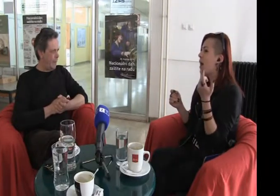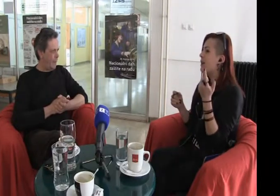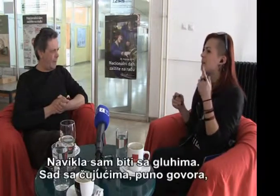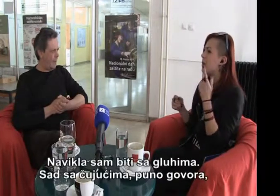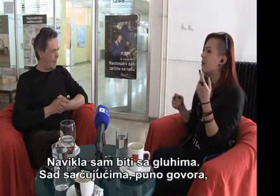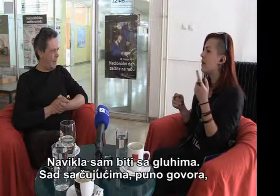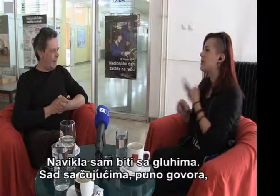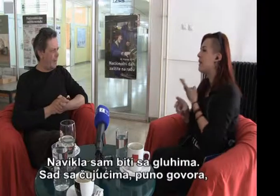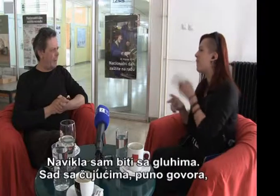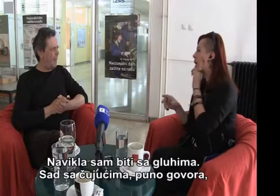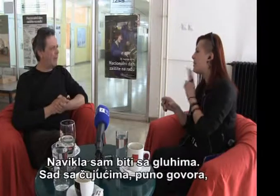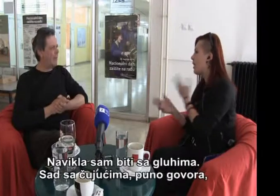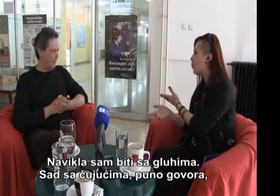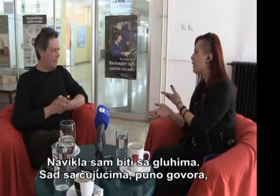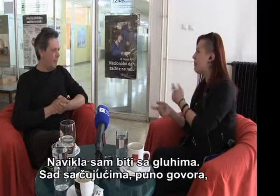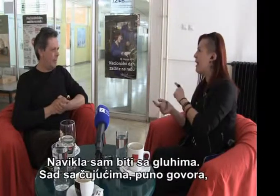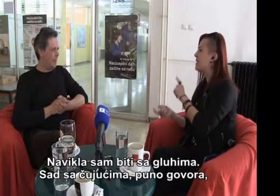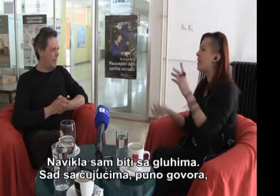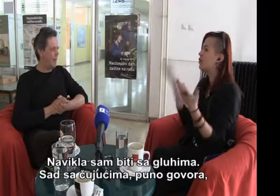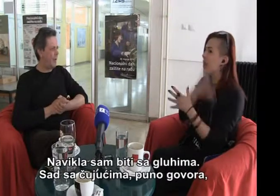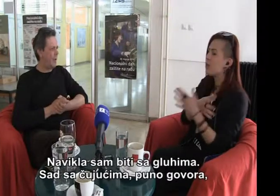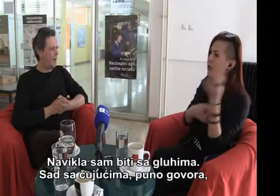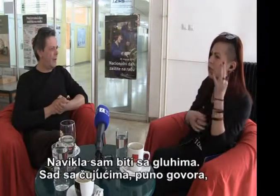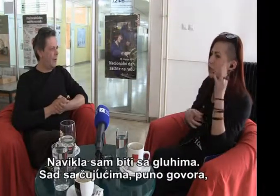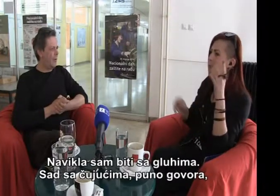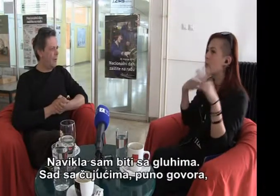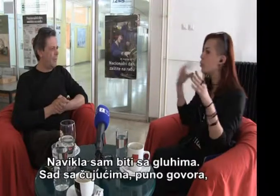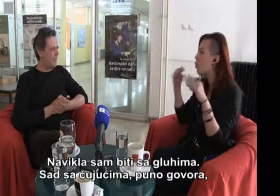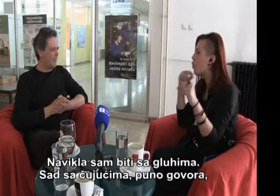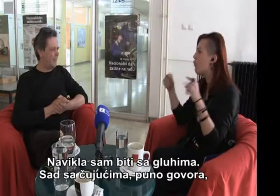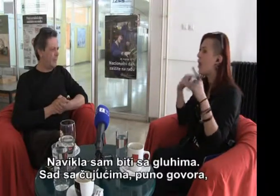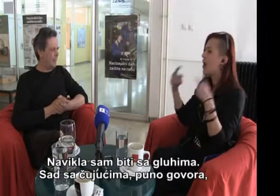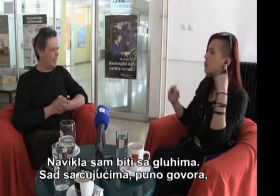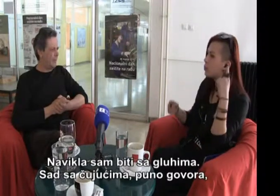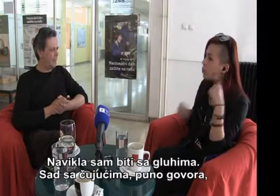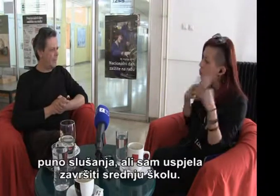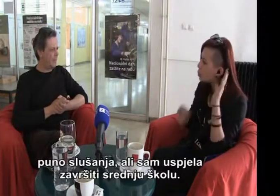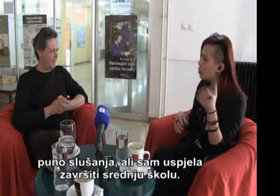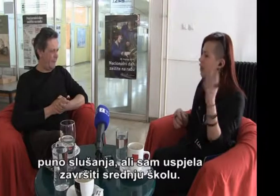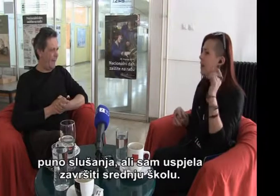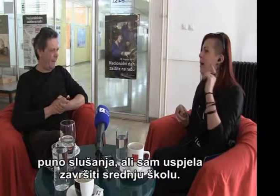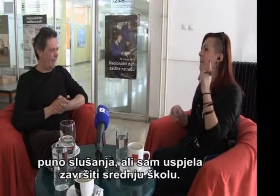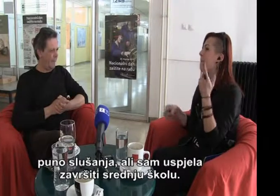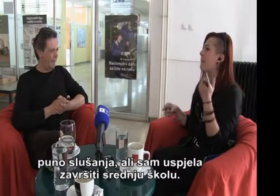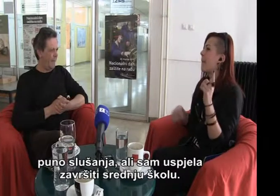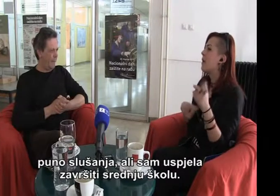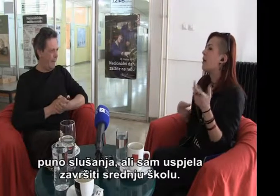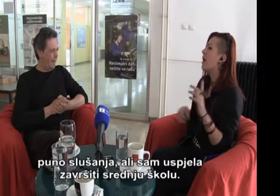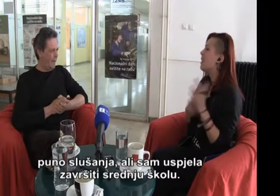kuha, nisam, rešta se nam je kapita kuhima i sad to djeno začujući smo puno govora, puno slušanja. Ali